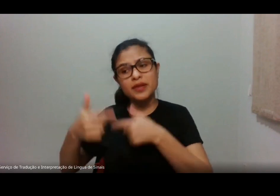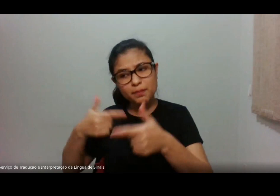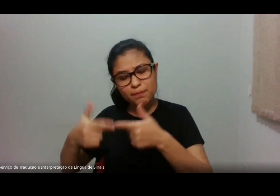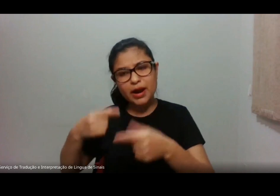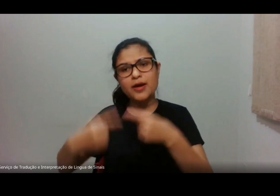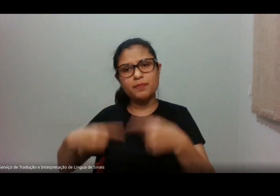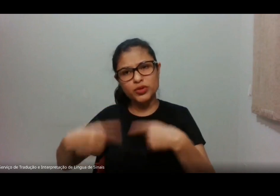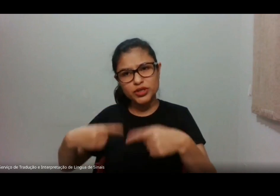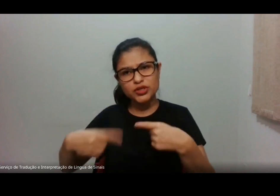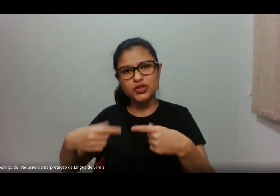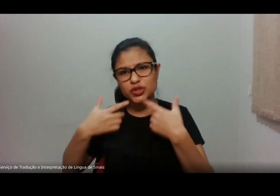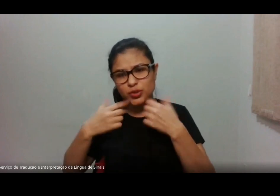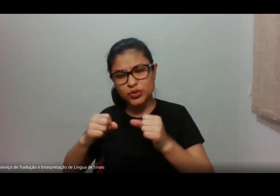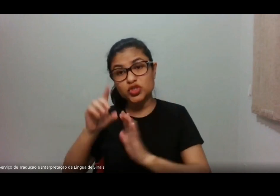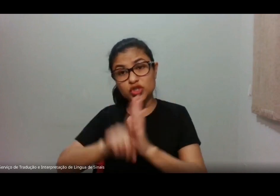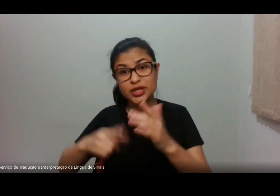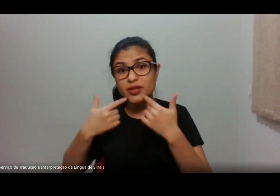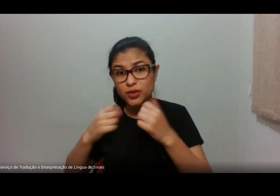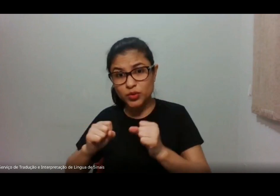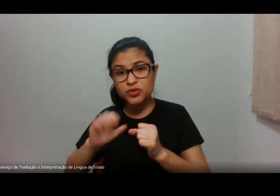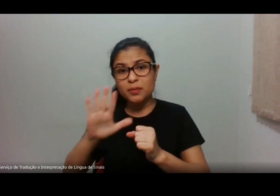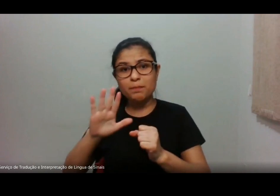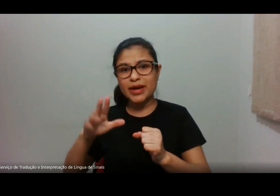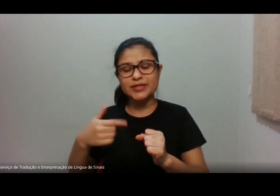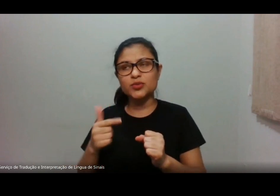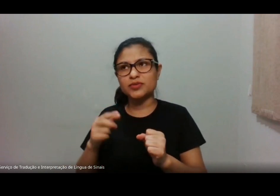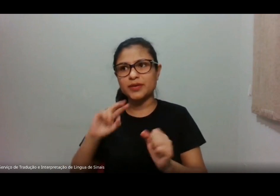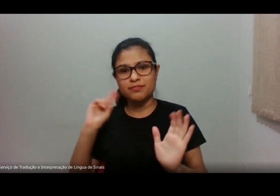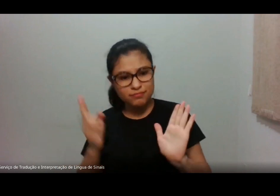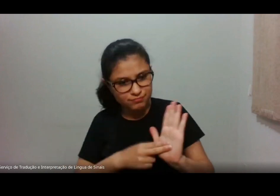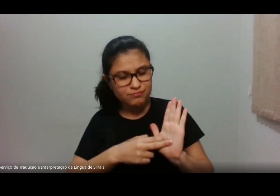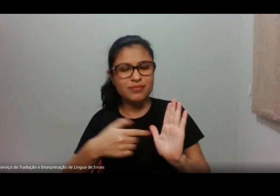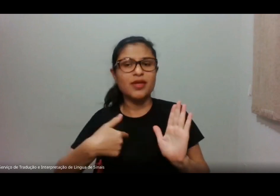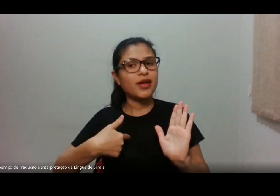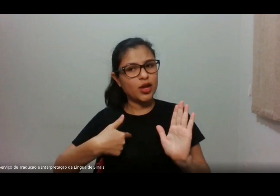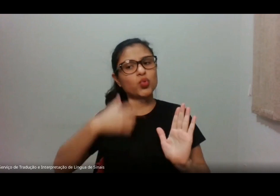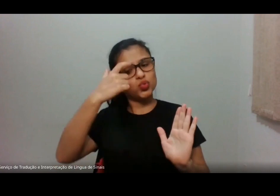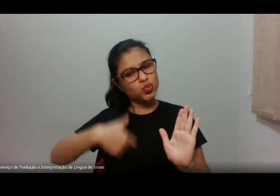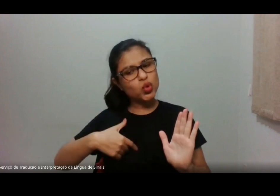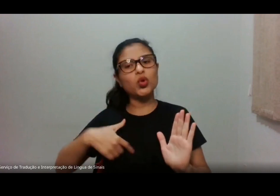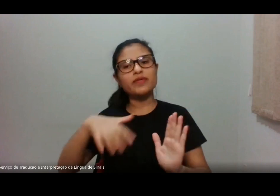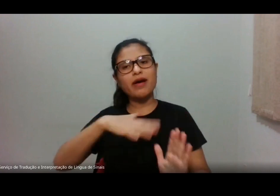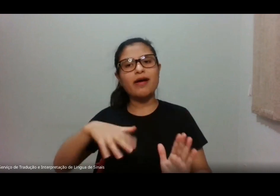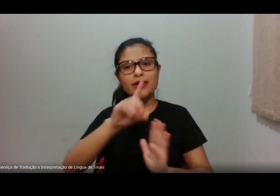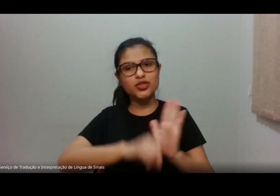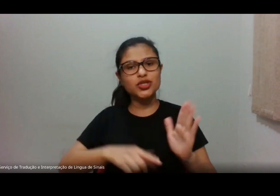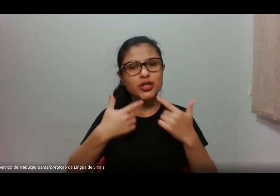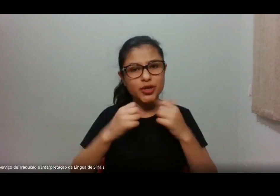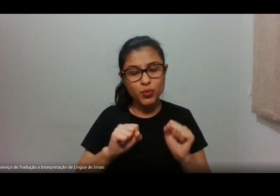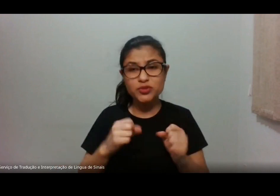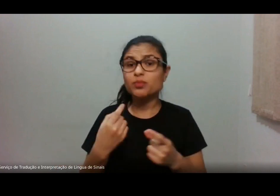não se assume como tal, não se identifica como tal, por quê? Porque o campo ainda não está difundido no Brasil como